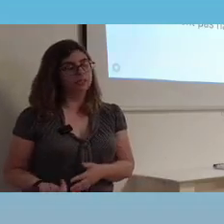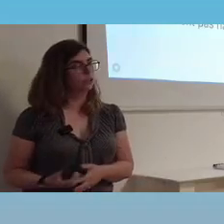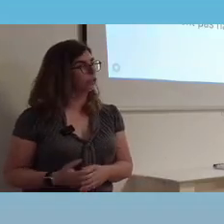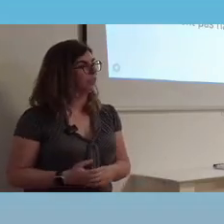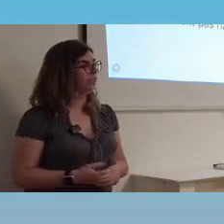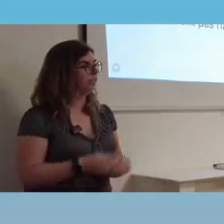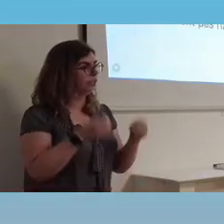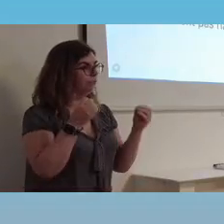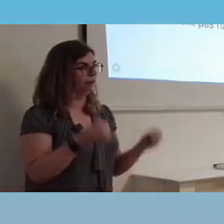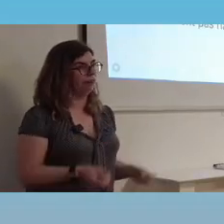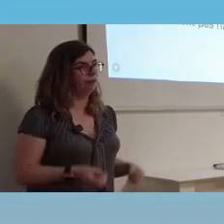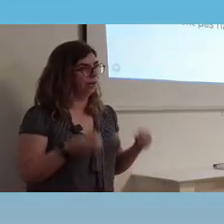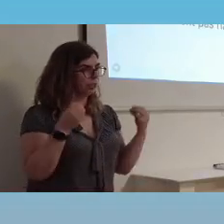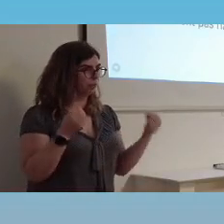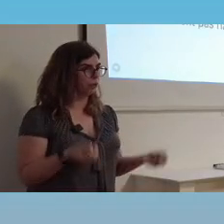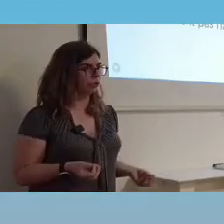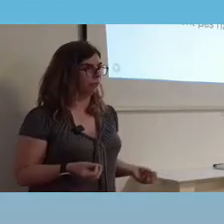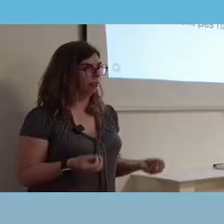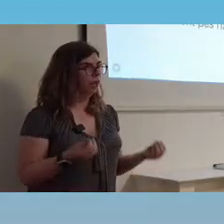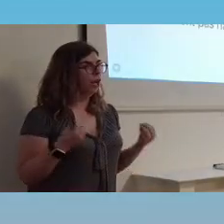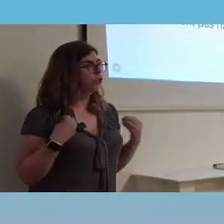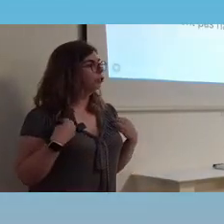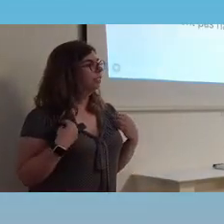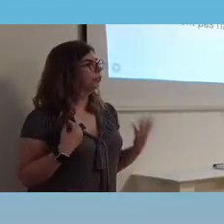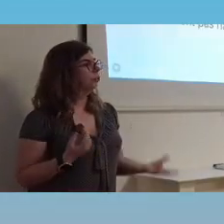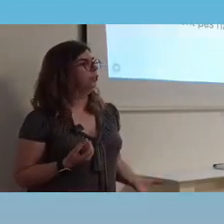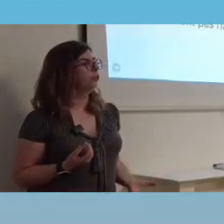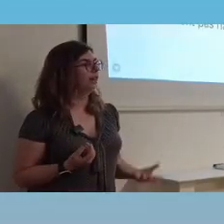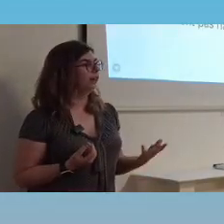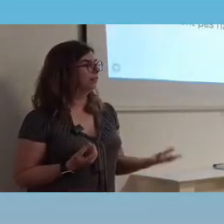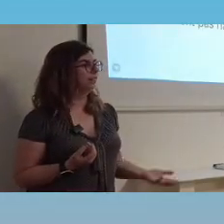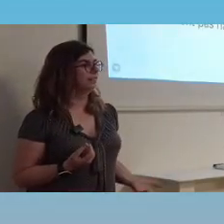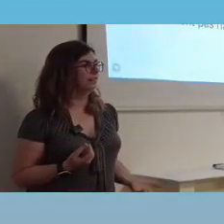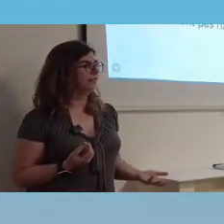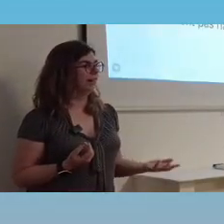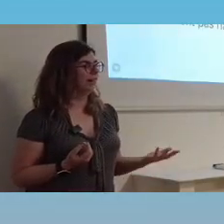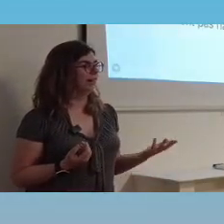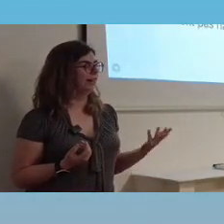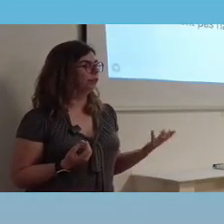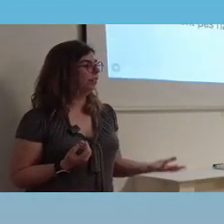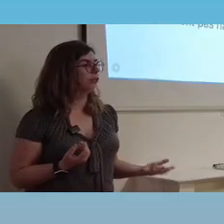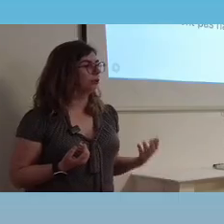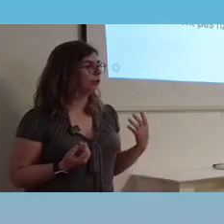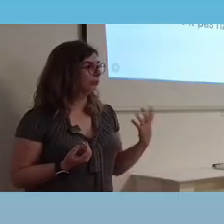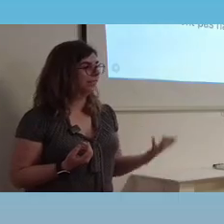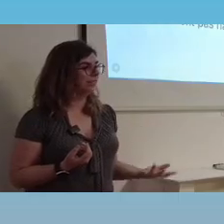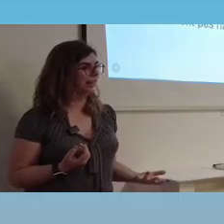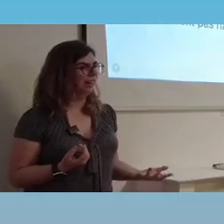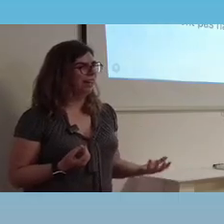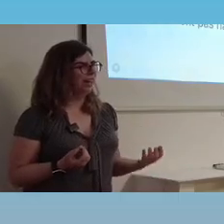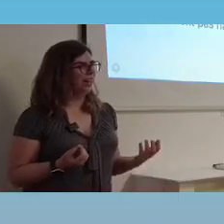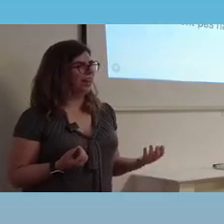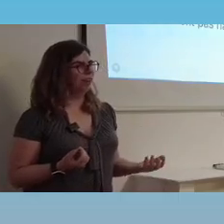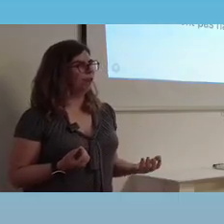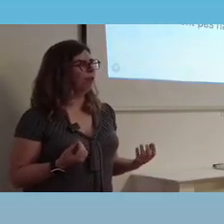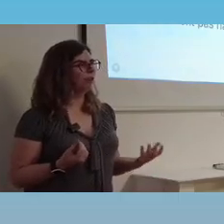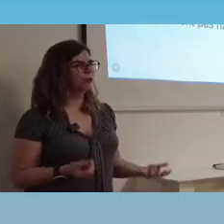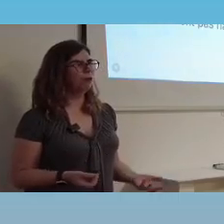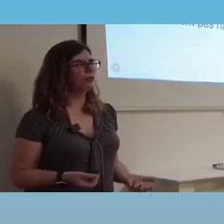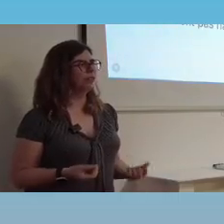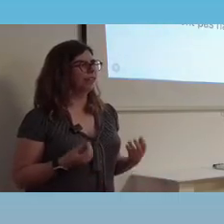les sous-titres automatiques, ce n'est pas fiable à 100%. J'utilise tous les jours les sous-titres automatiques